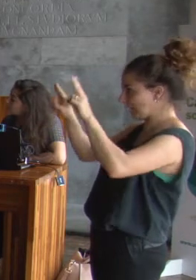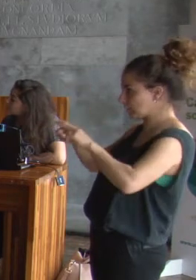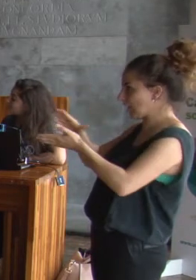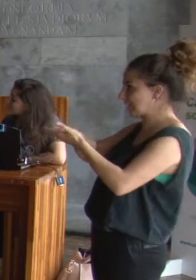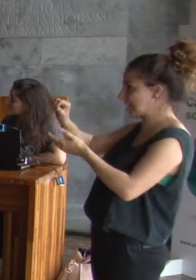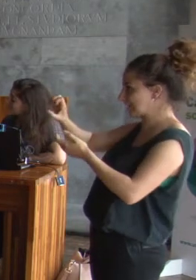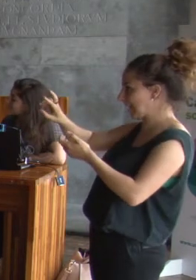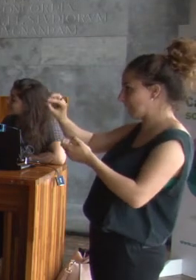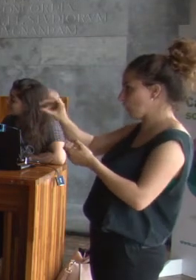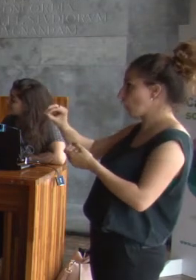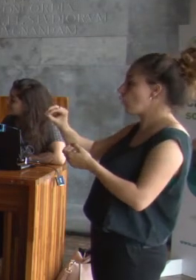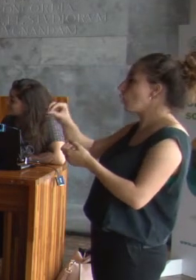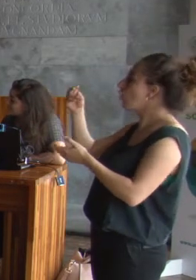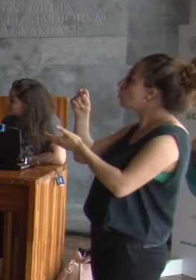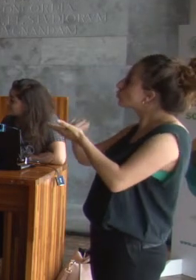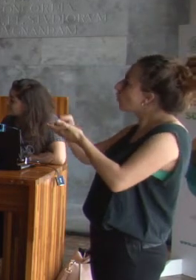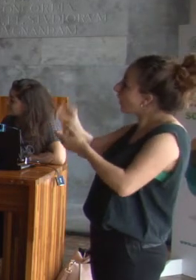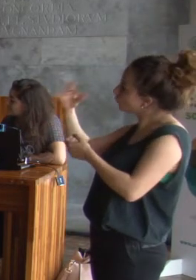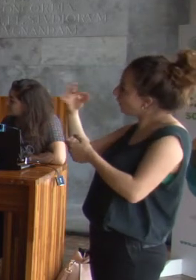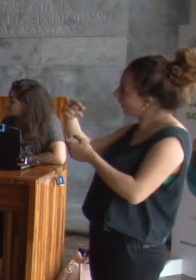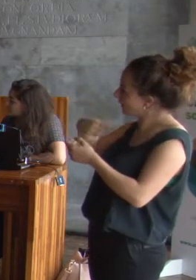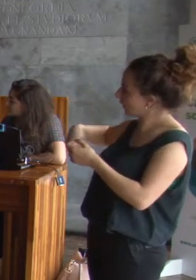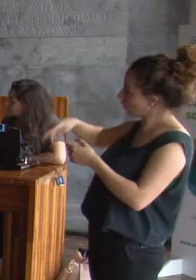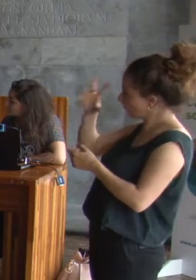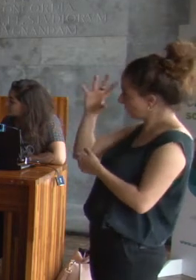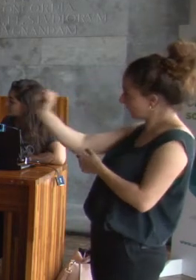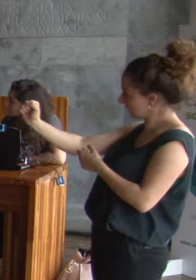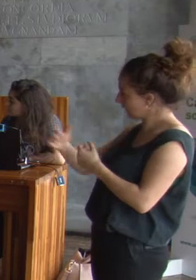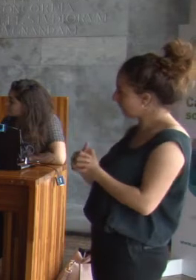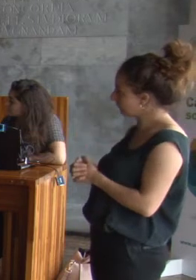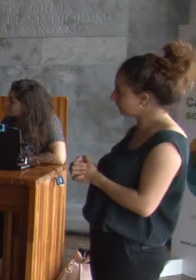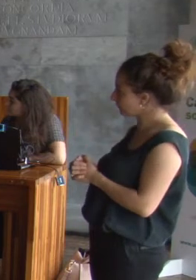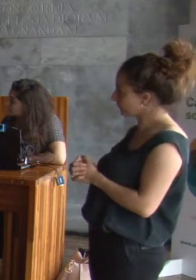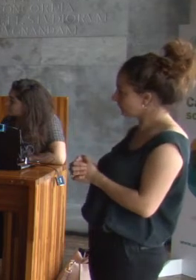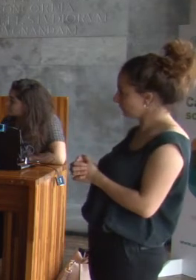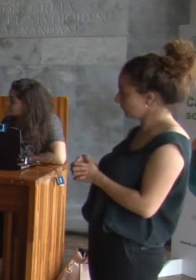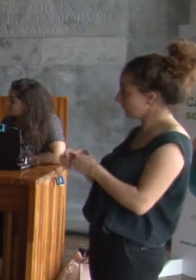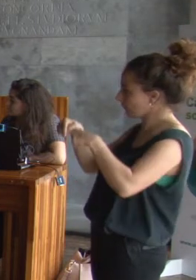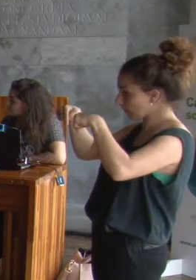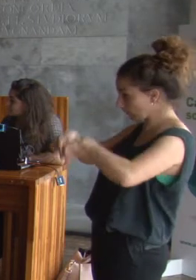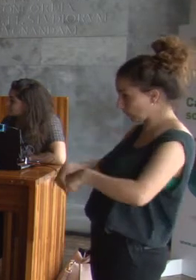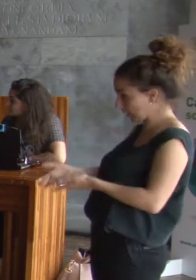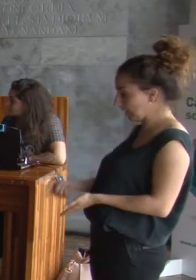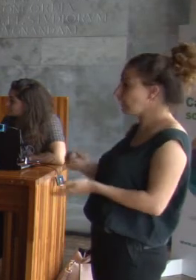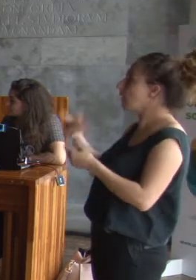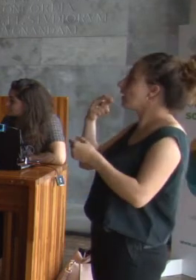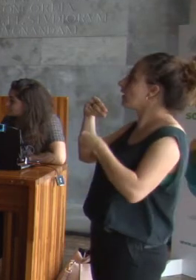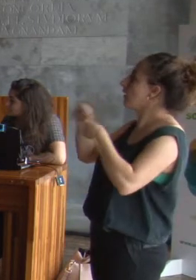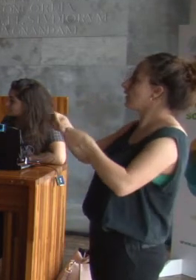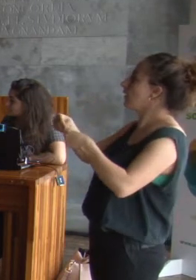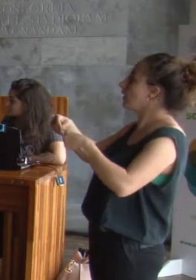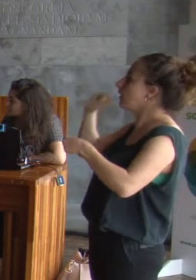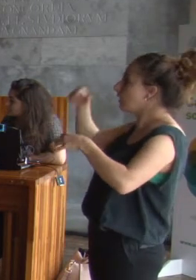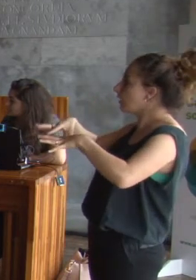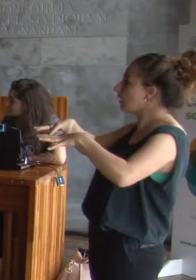San Servolo, la scuola d'eccellenza della nostra università. Sono qui per presentarvi un trailer